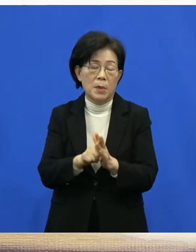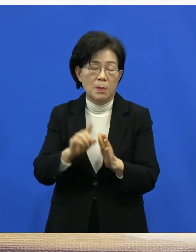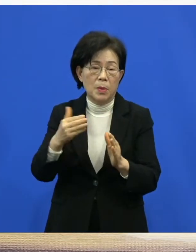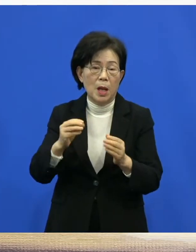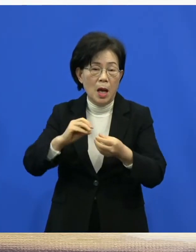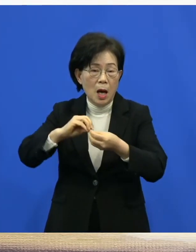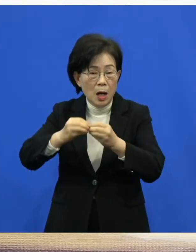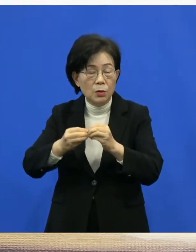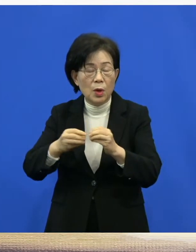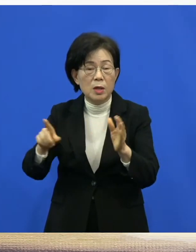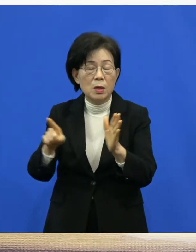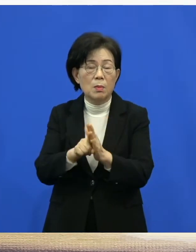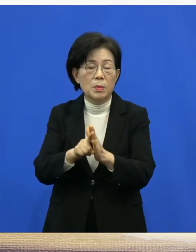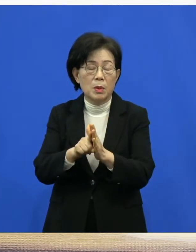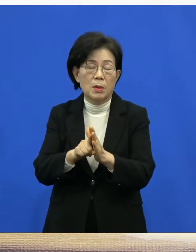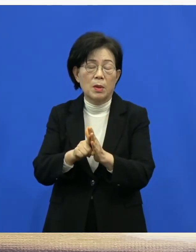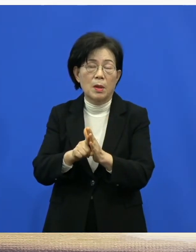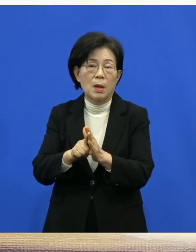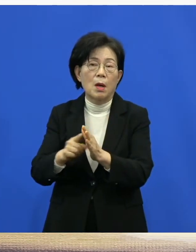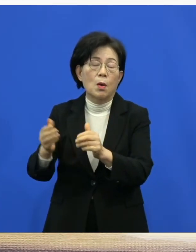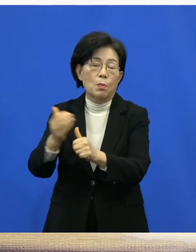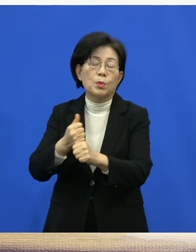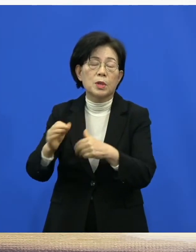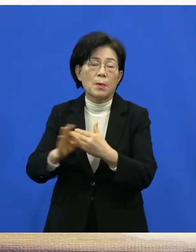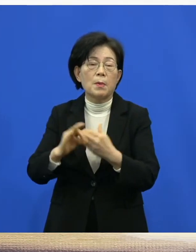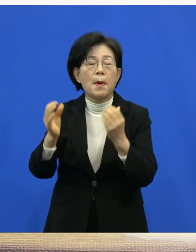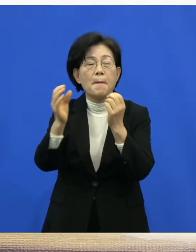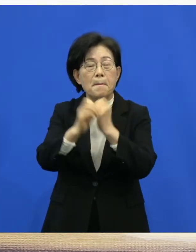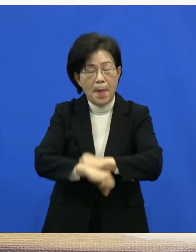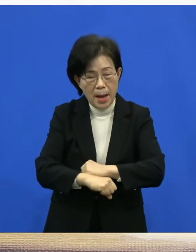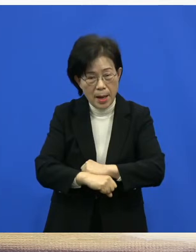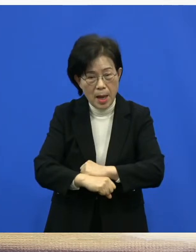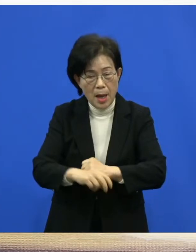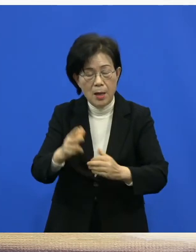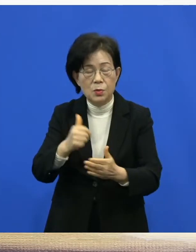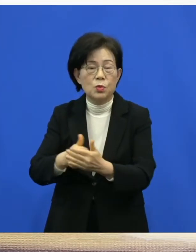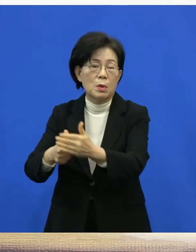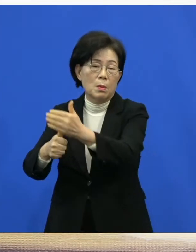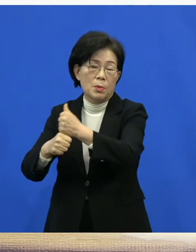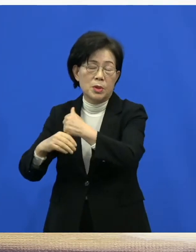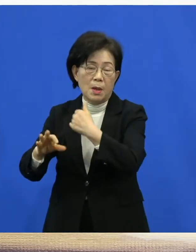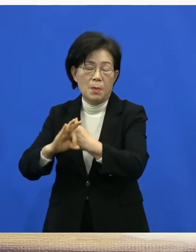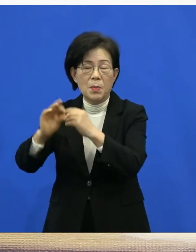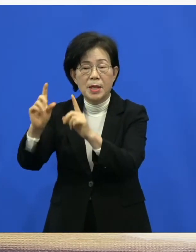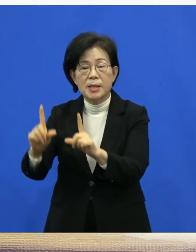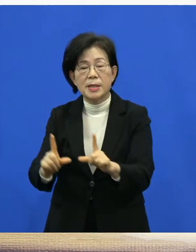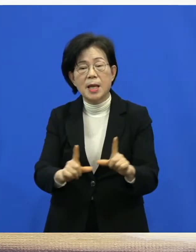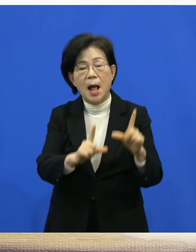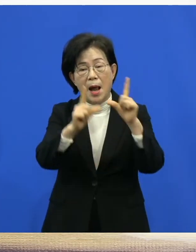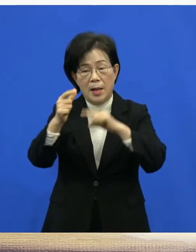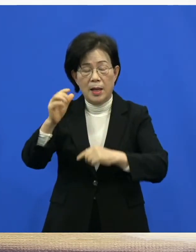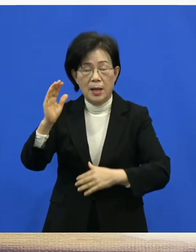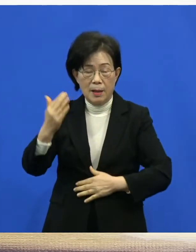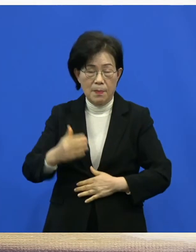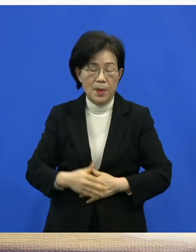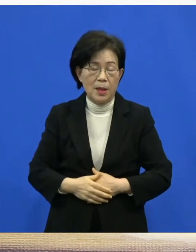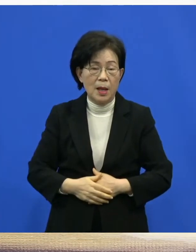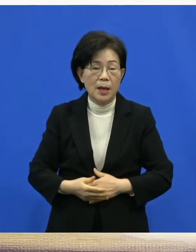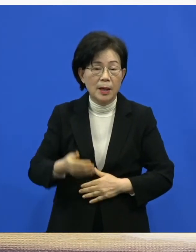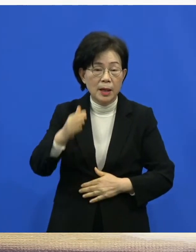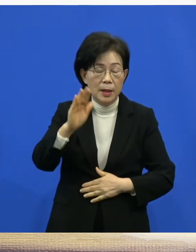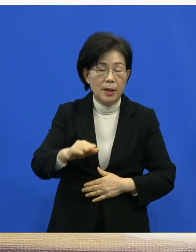엉뚱한 것을 붙들면 그게 망하는 것이고, 주님을 붙들면 살 줄로 믿습니다. 자,